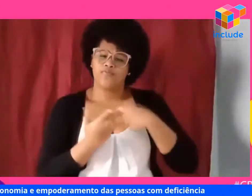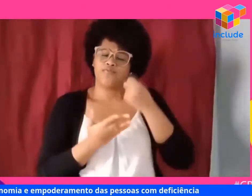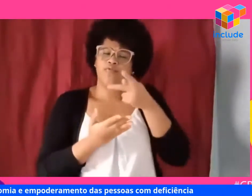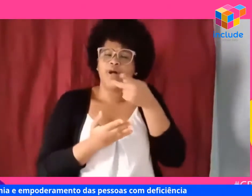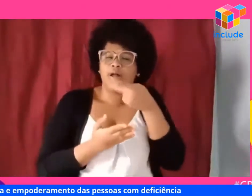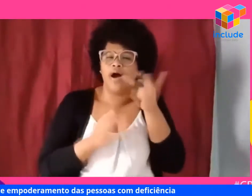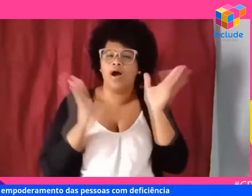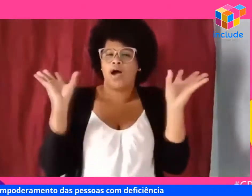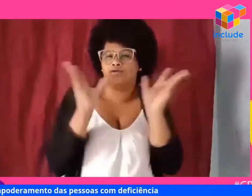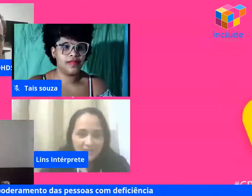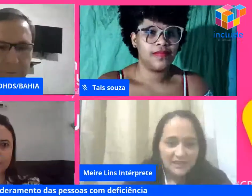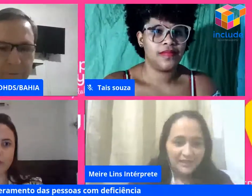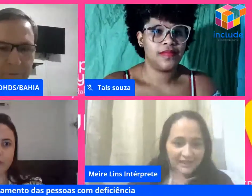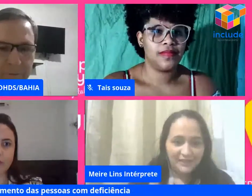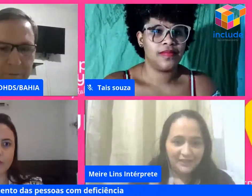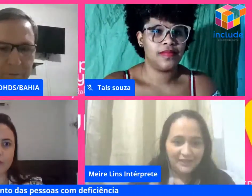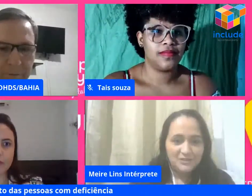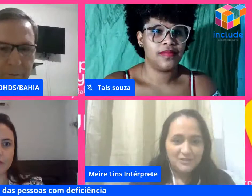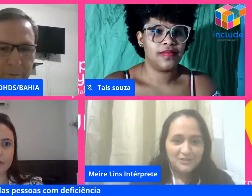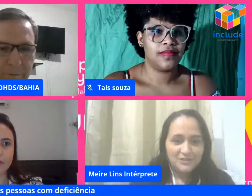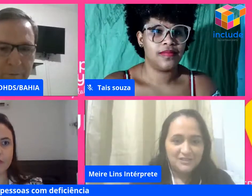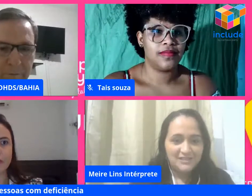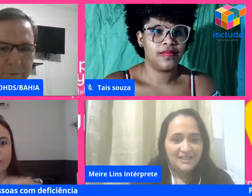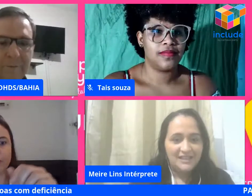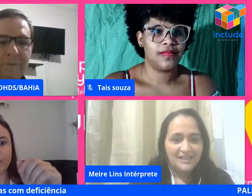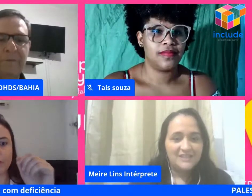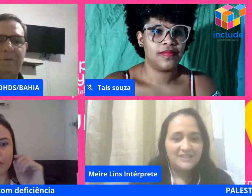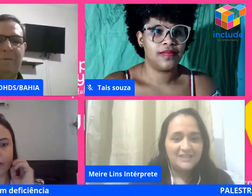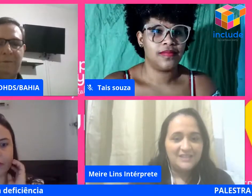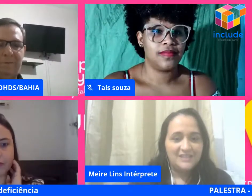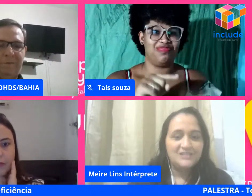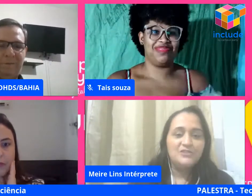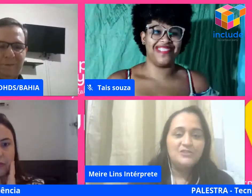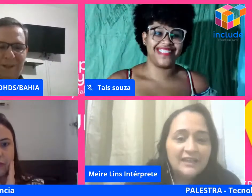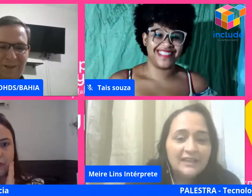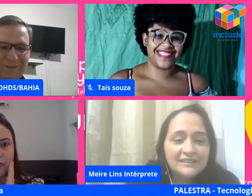Meu nome é Thaís. Meu sinal, né? A língua de sinais, a gente falou.